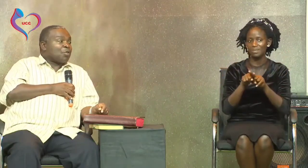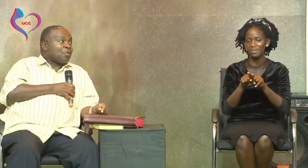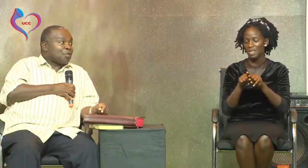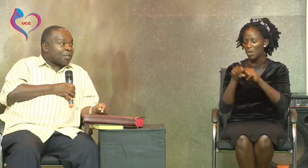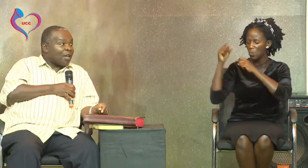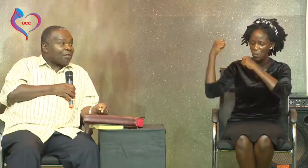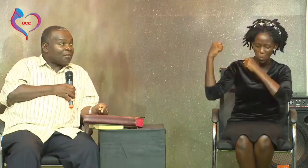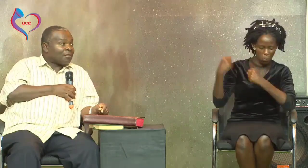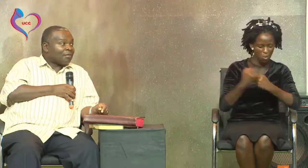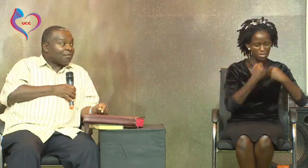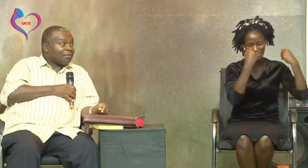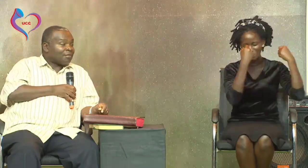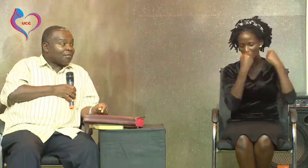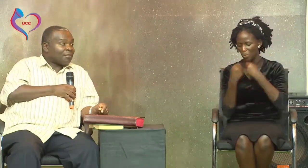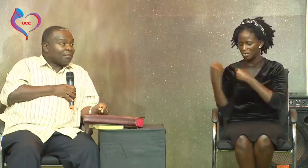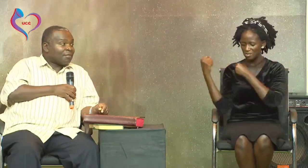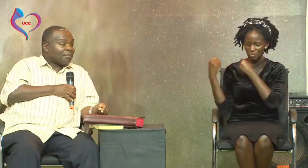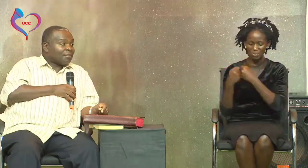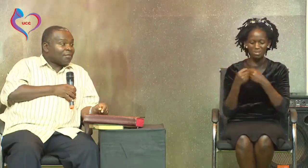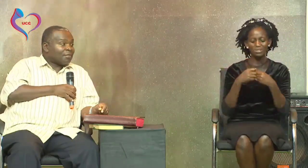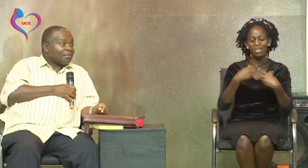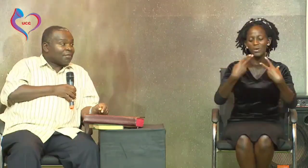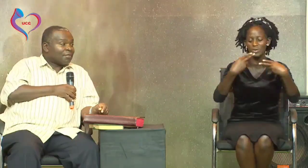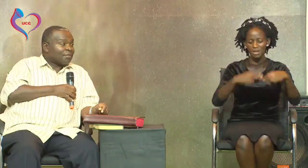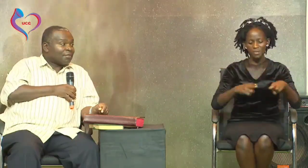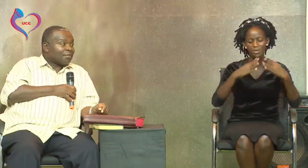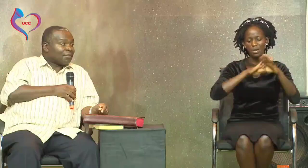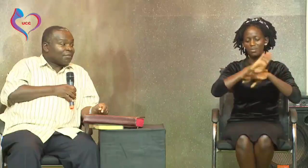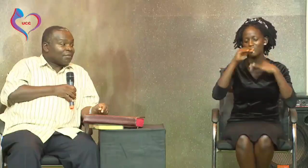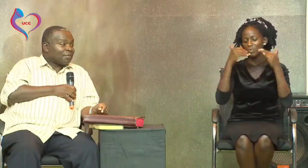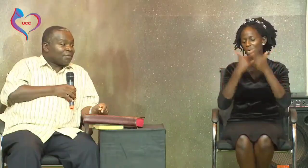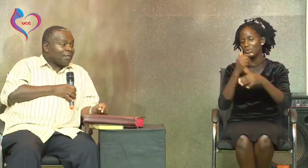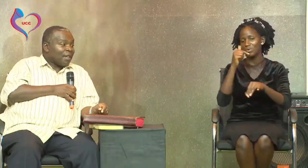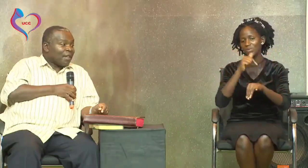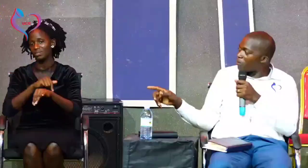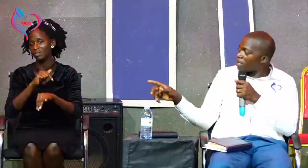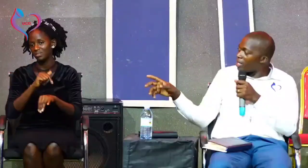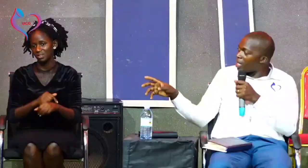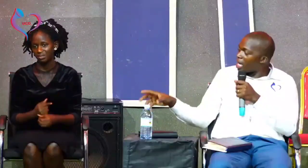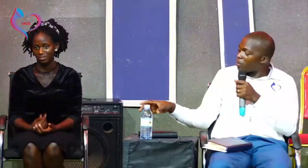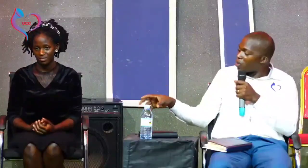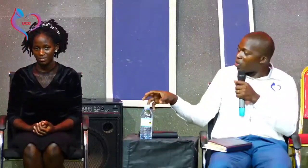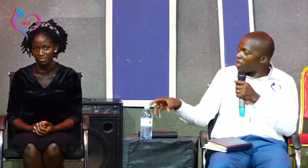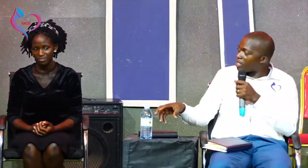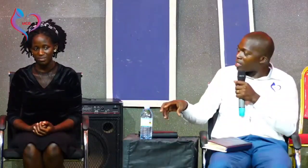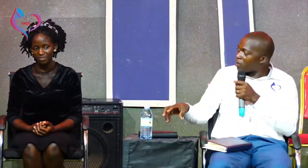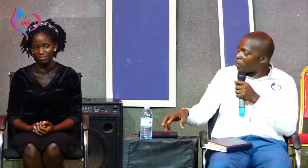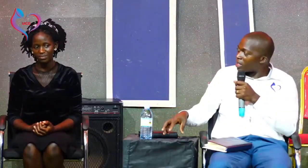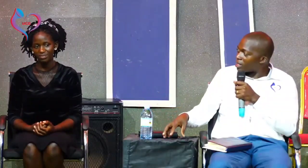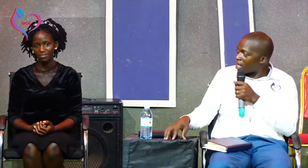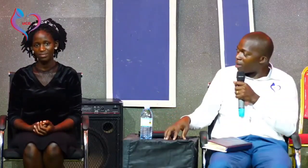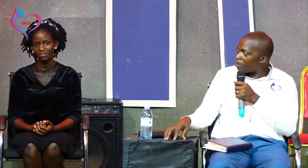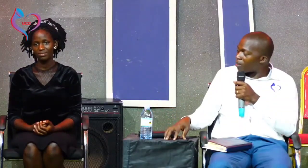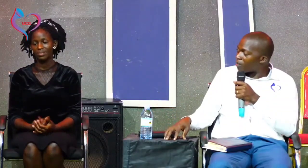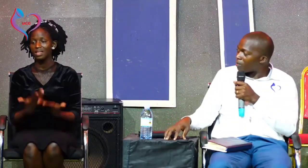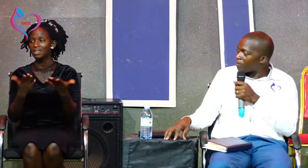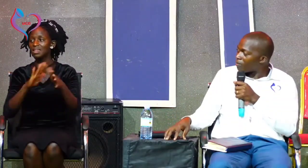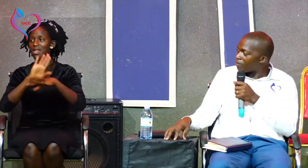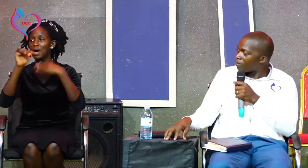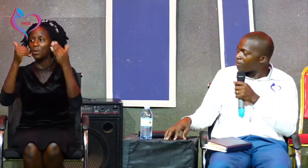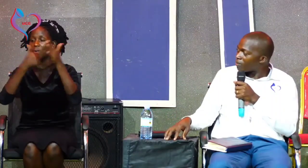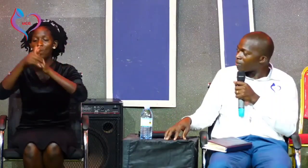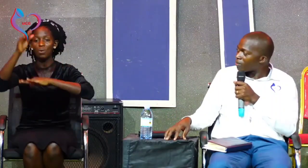bujjudde ebisoomooza. Amasomo gano gonna ge gano g'oweereza ku WhatsApp.